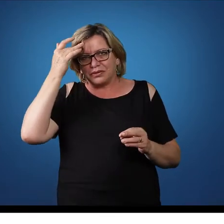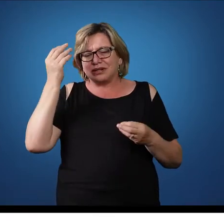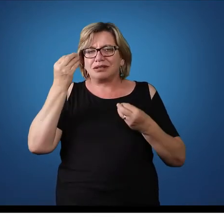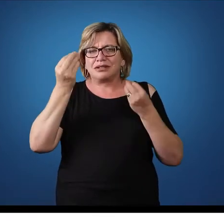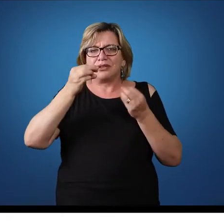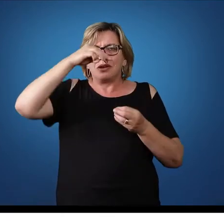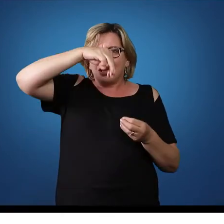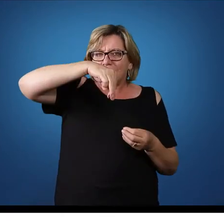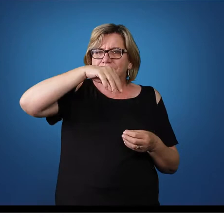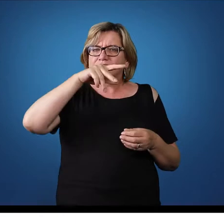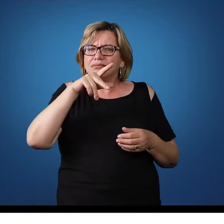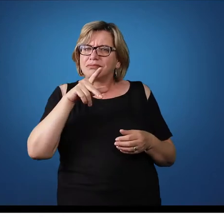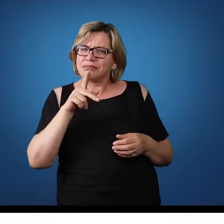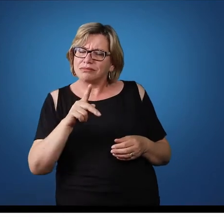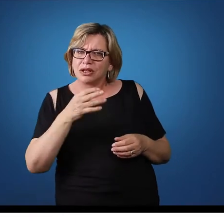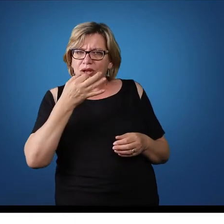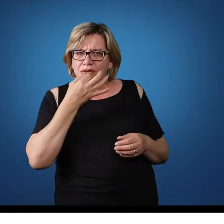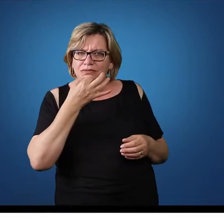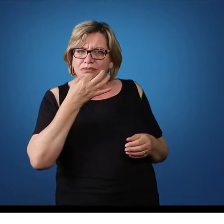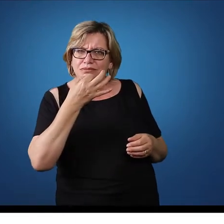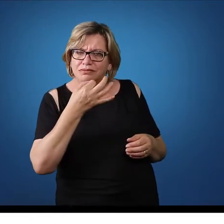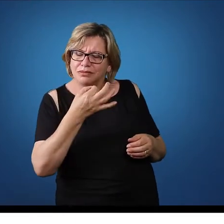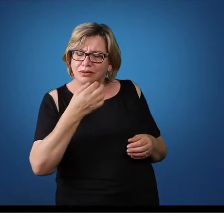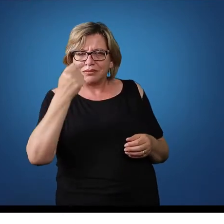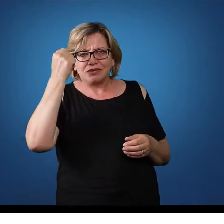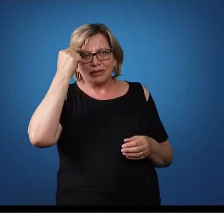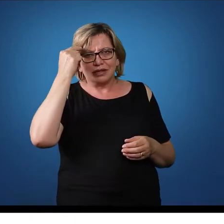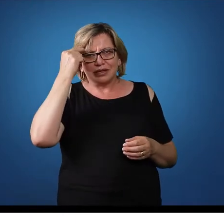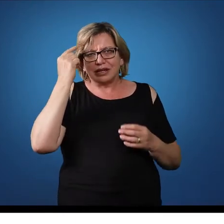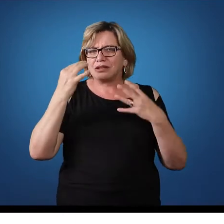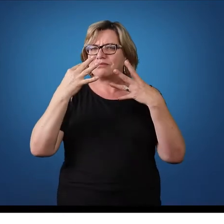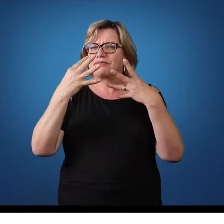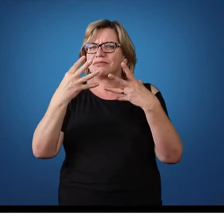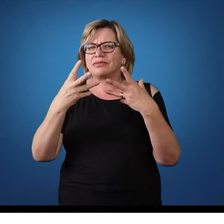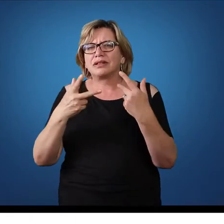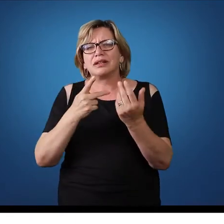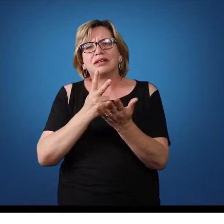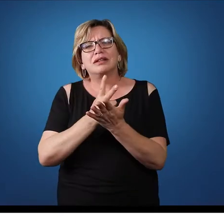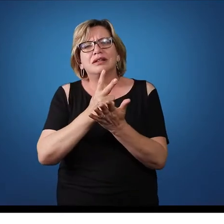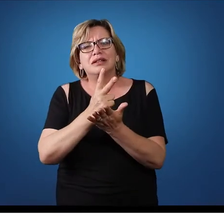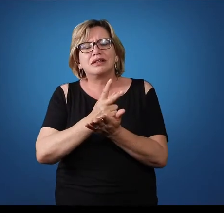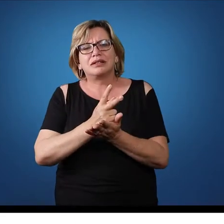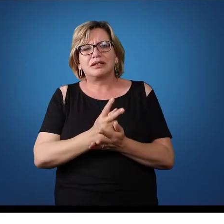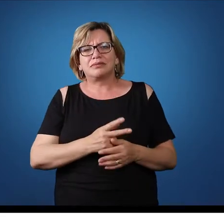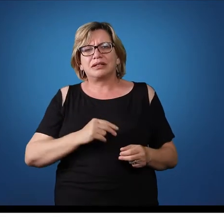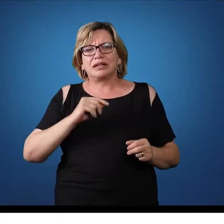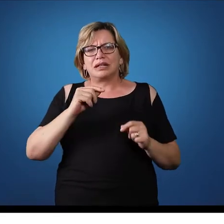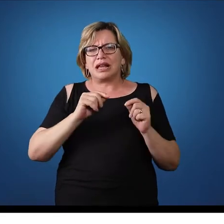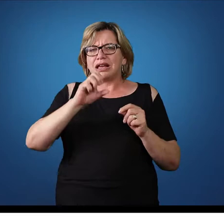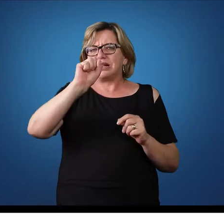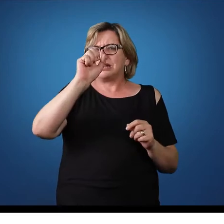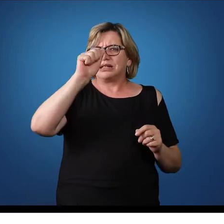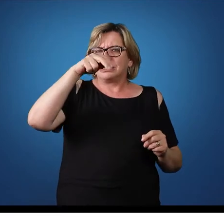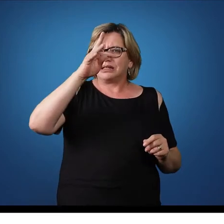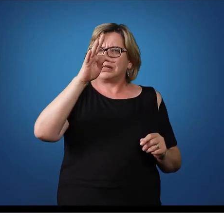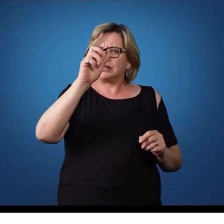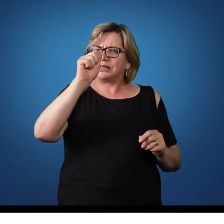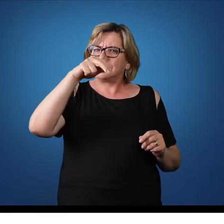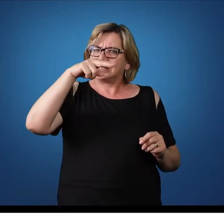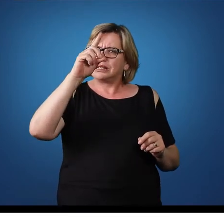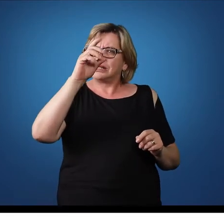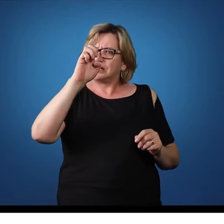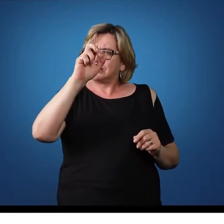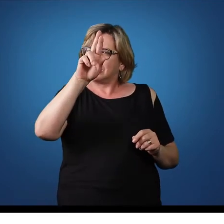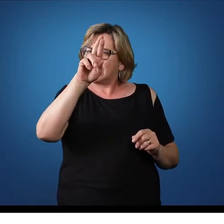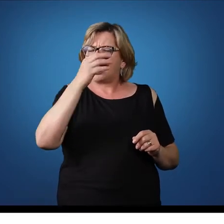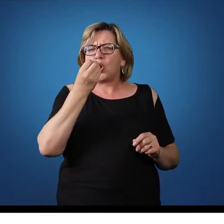manifestou e foi unânime em considerar que em todos os casos elencados, seja aquele do Santander em Porto Alegre, seja aquele do